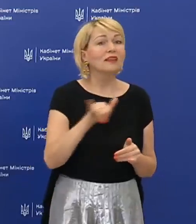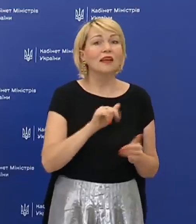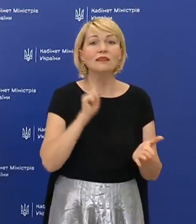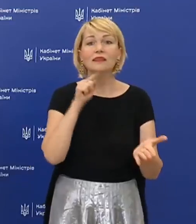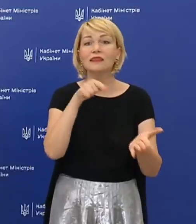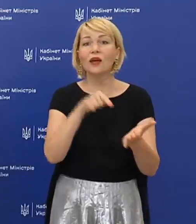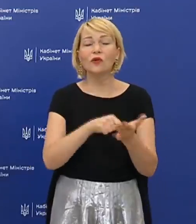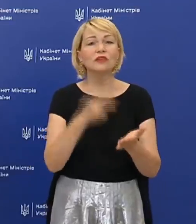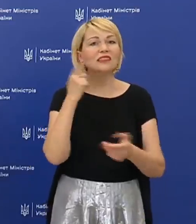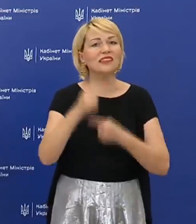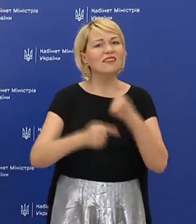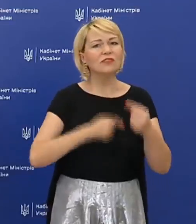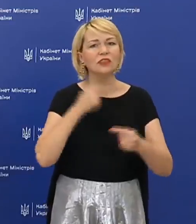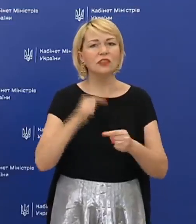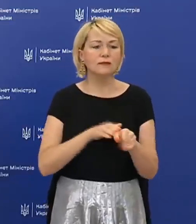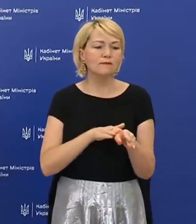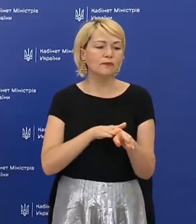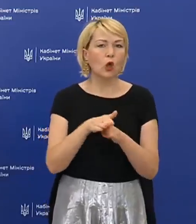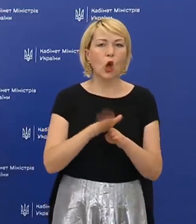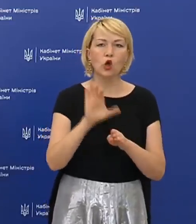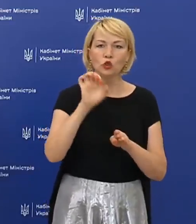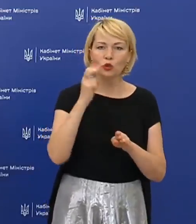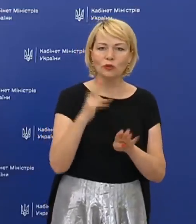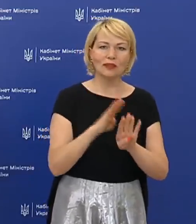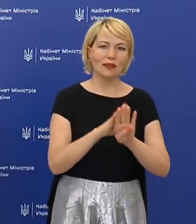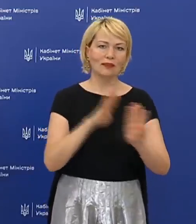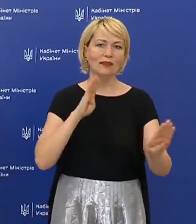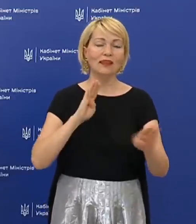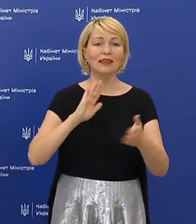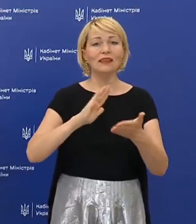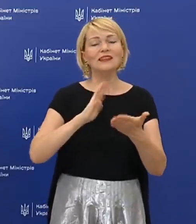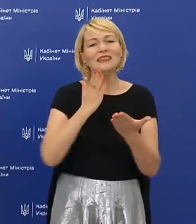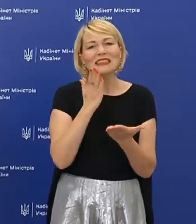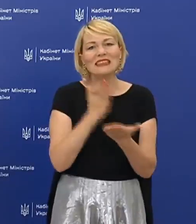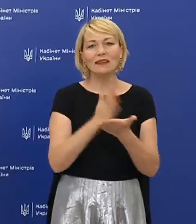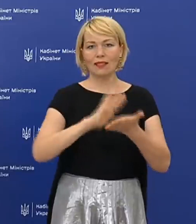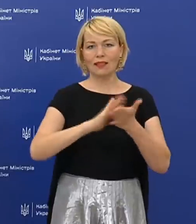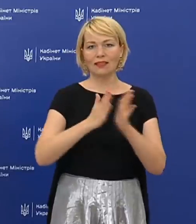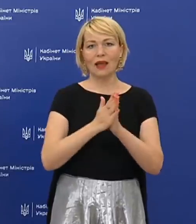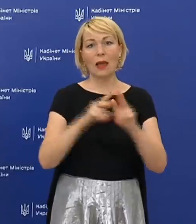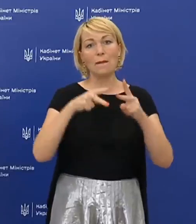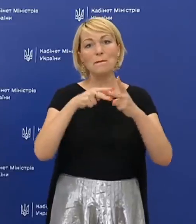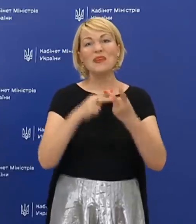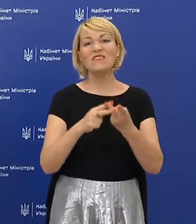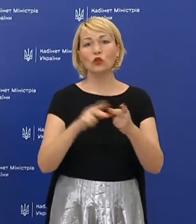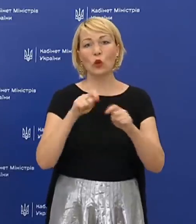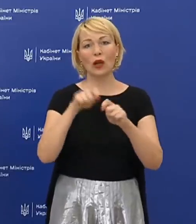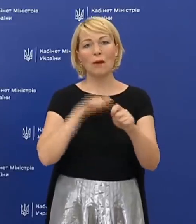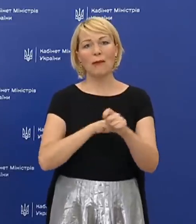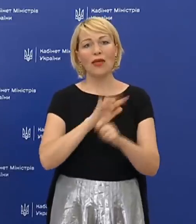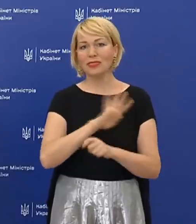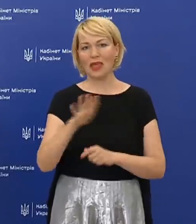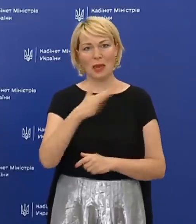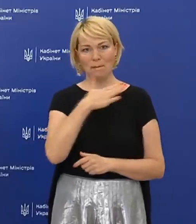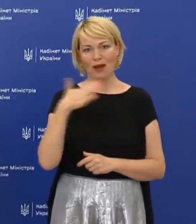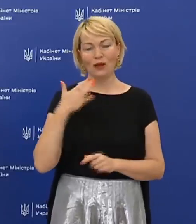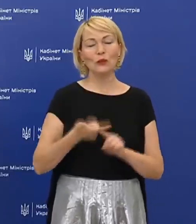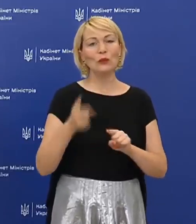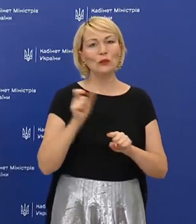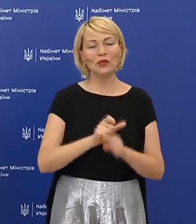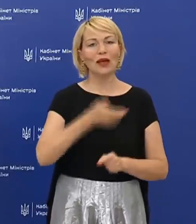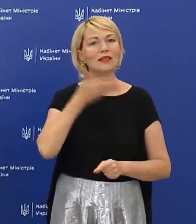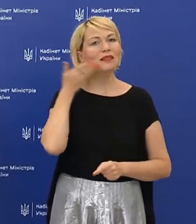знаходитесь, завжди дотримуйтесь соціальної дистанції. Вона складає всього 1,5 метра. Це небагато і дуже